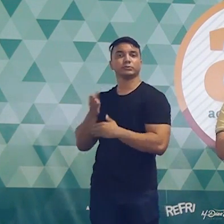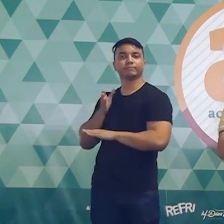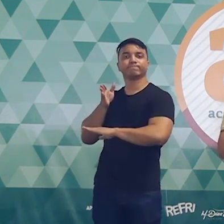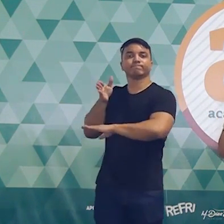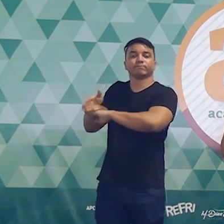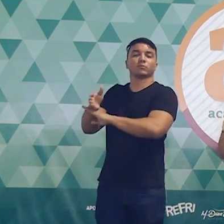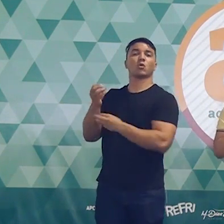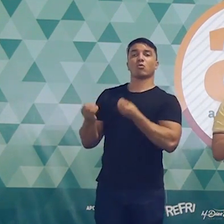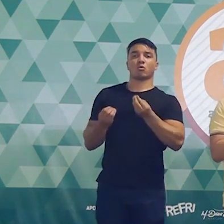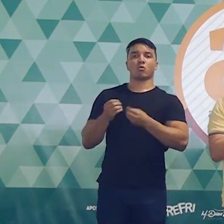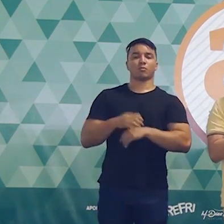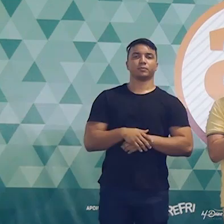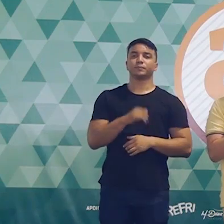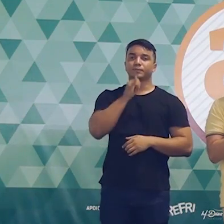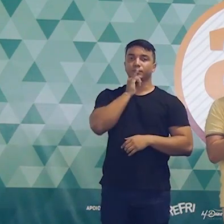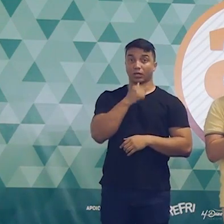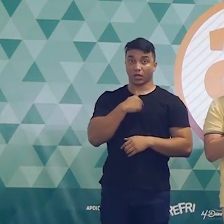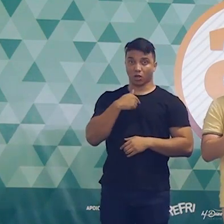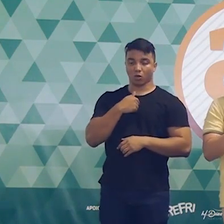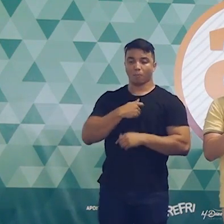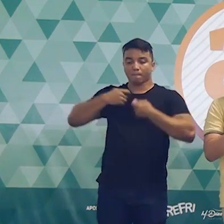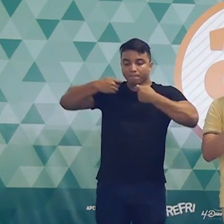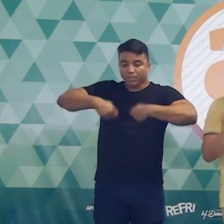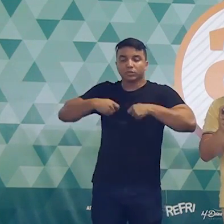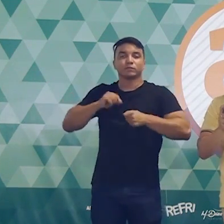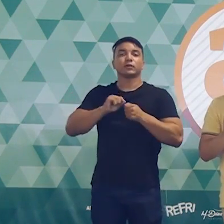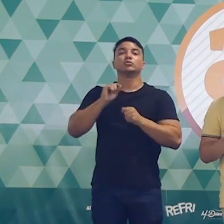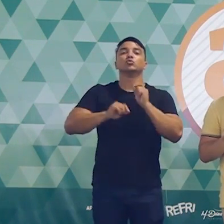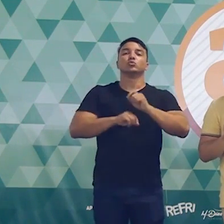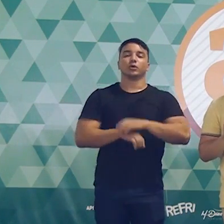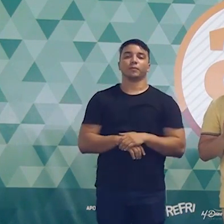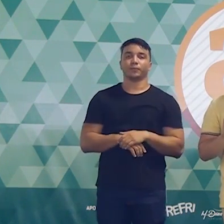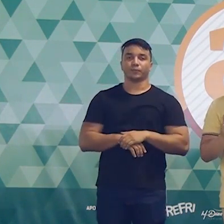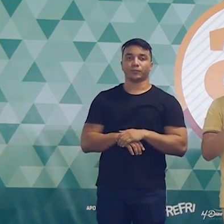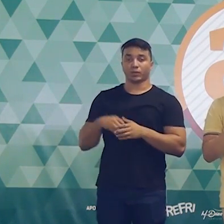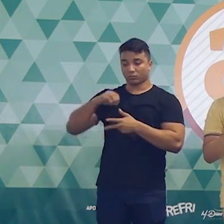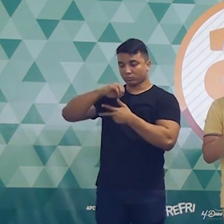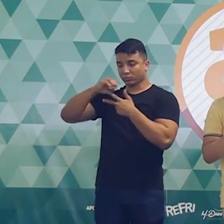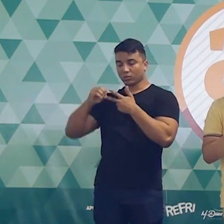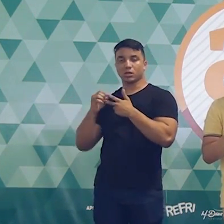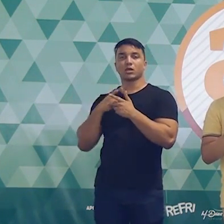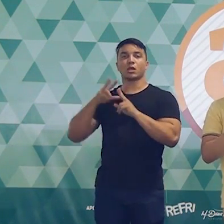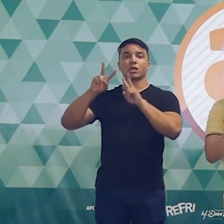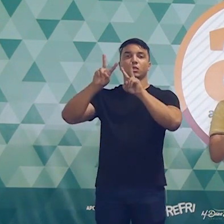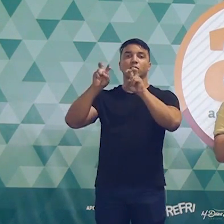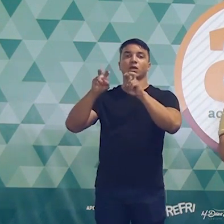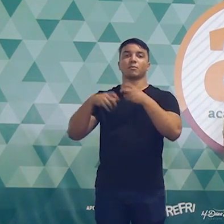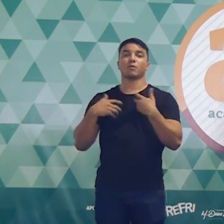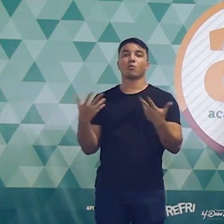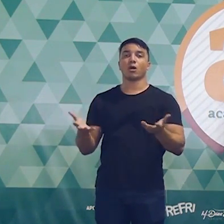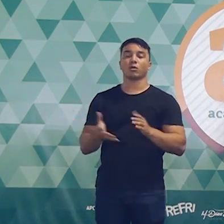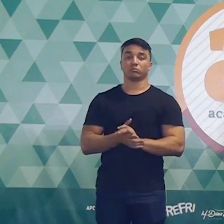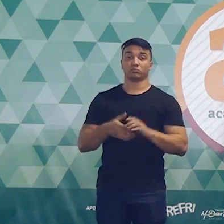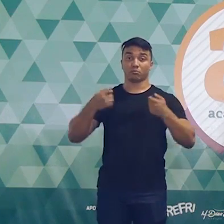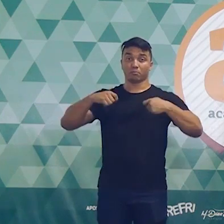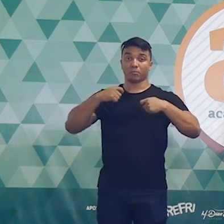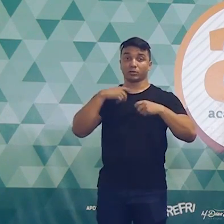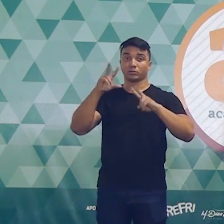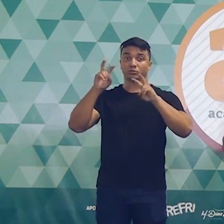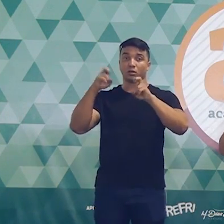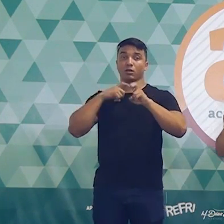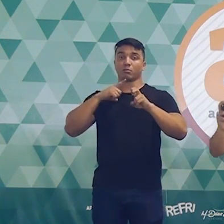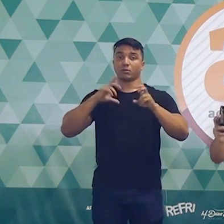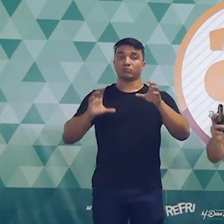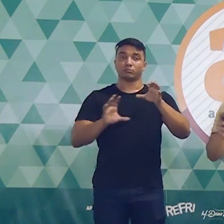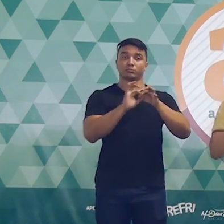Se coloca no lugar de um elaborador. Tu tem a missão de elaborar o tema do Enem. Tu colocaria um tema que excluísse da